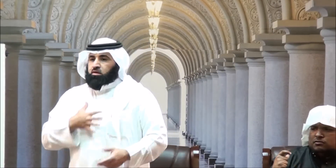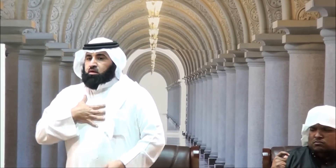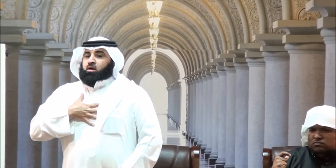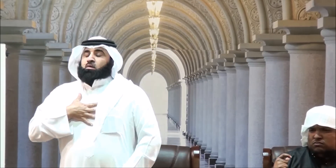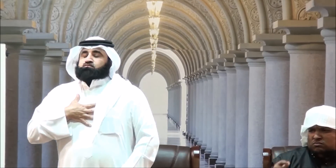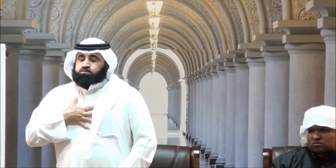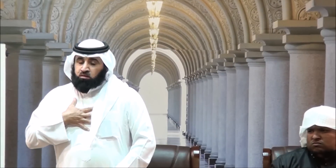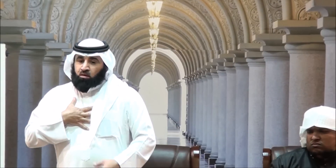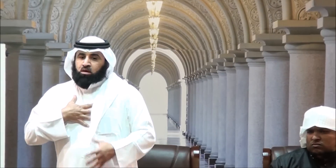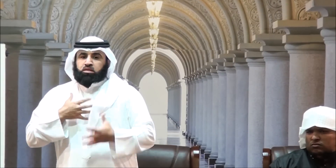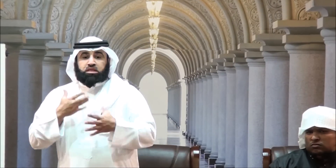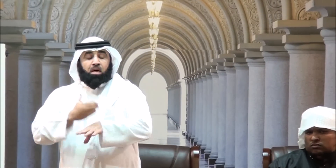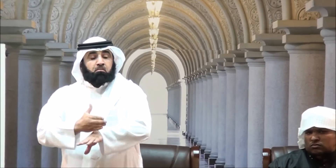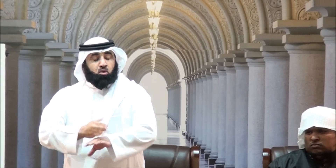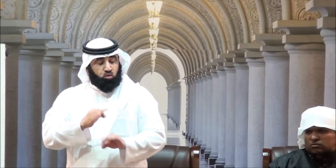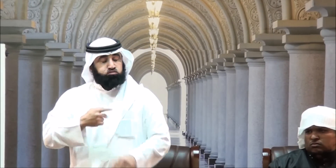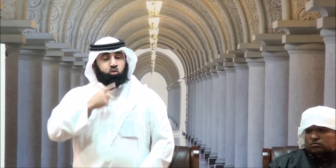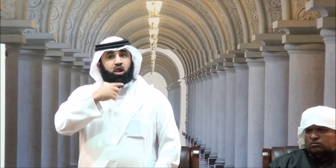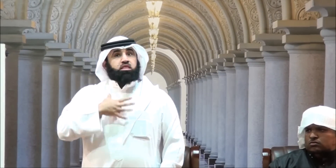إبلة.